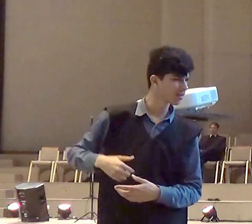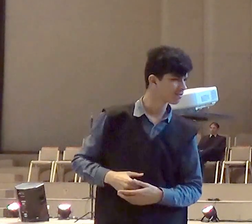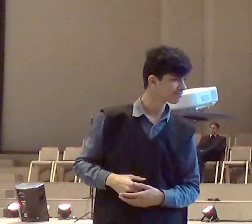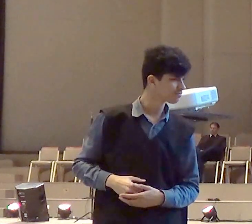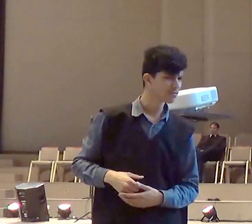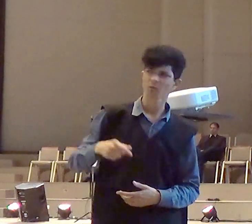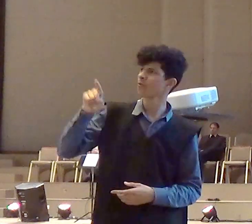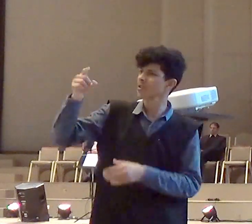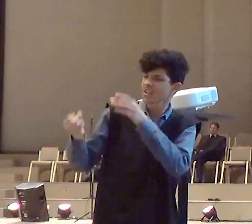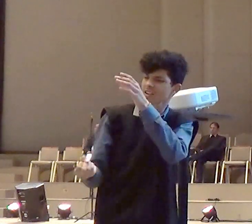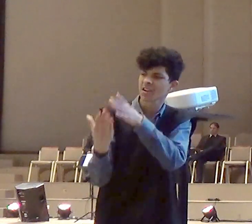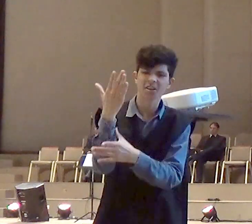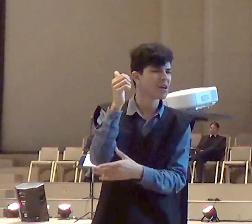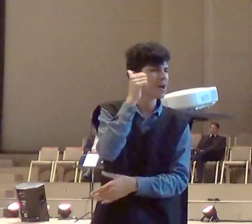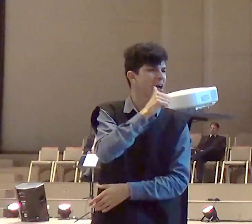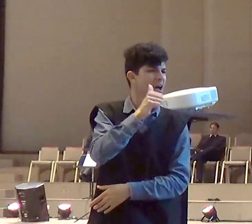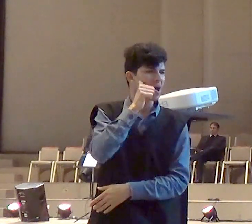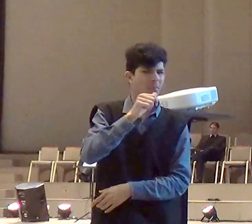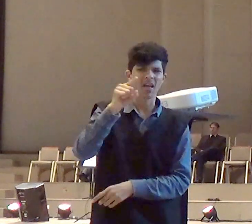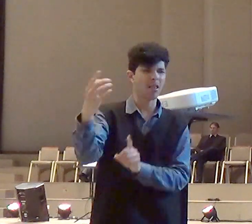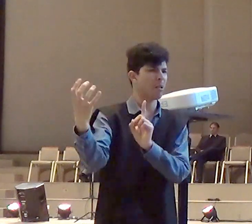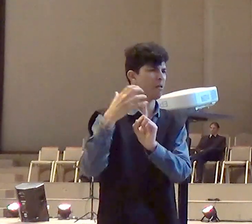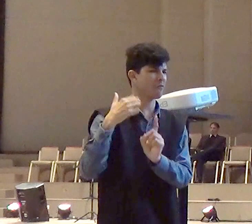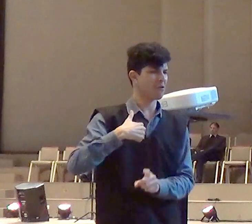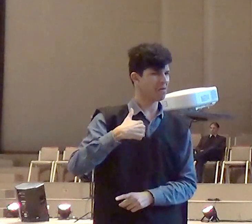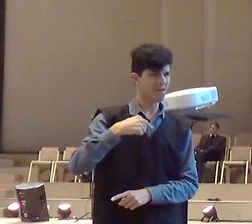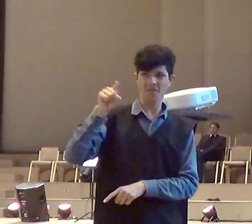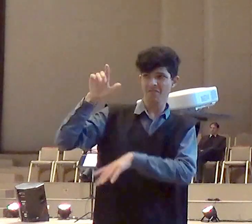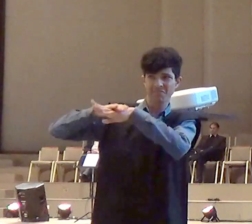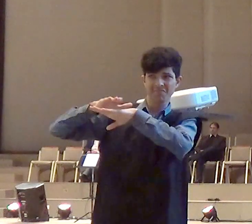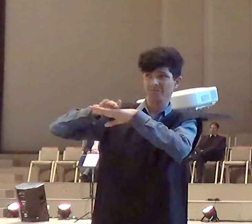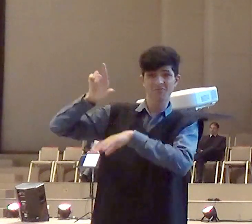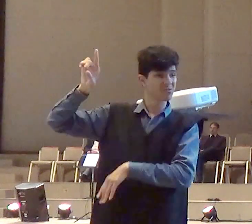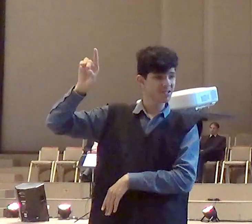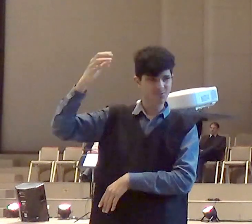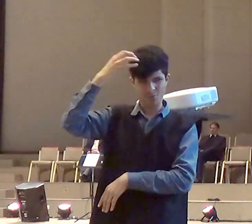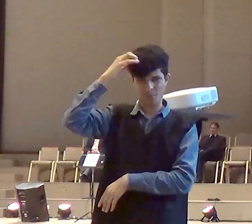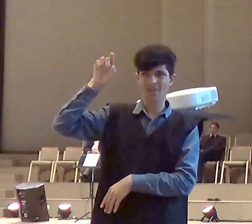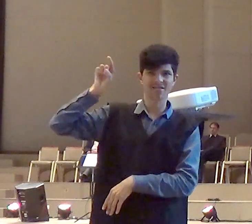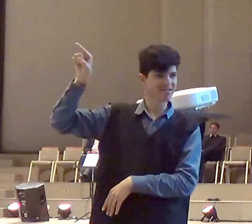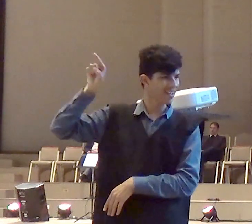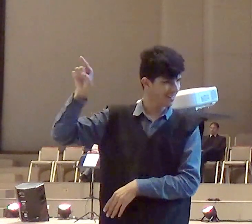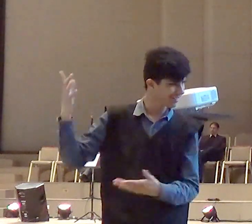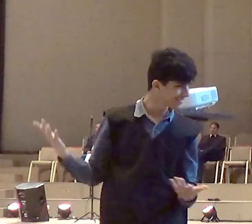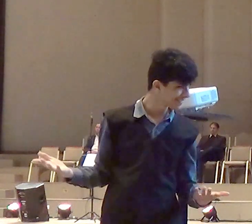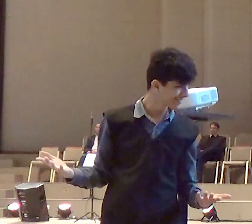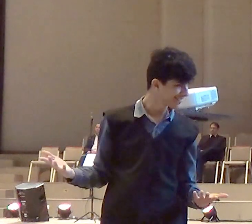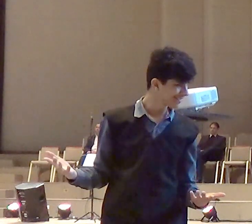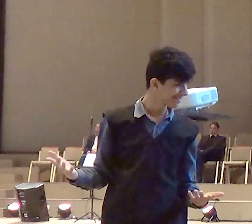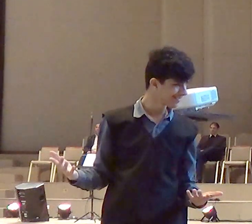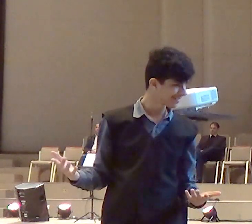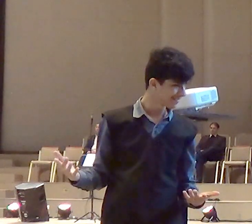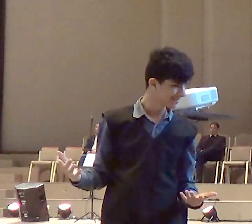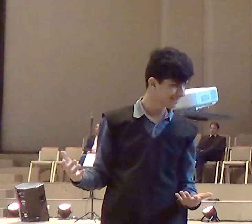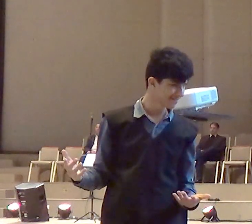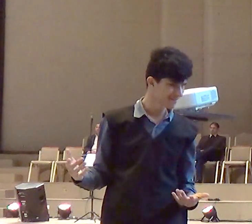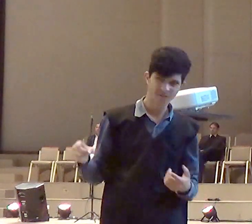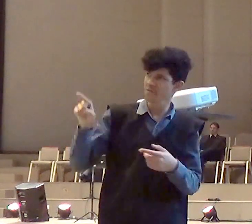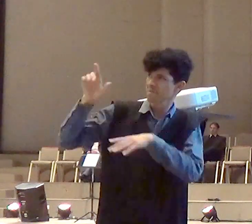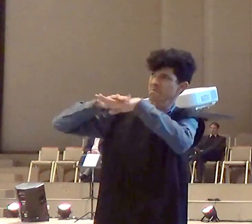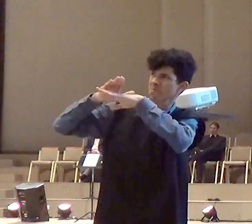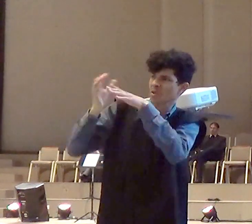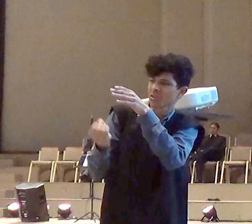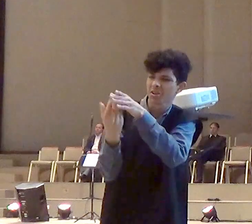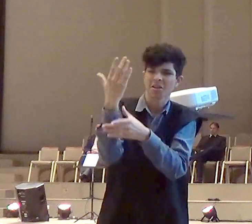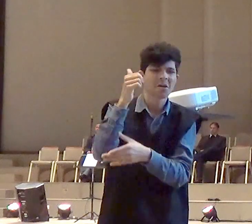que me deu a comida lá me deu a planta né A culpa é da mulher tá vendo Deus a culpa na verdade é do Senhor que mandou o senhor